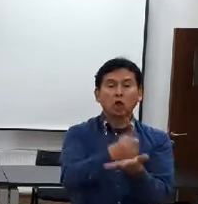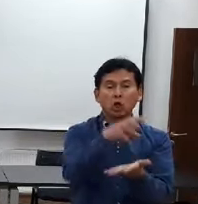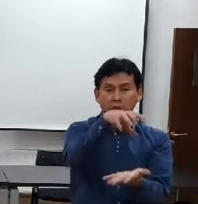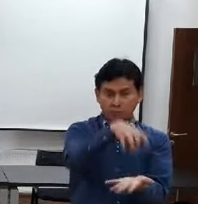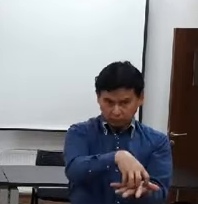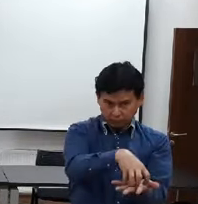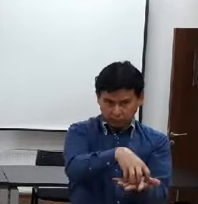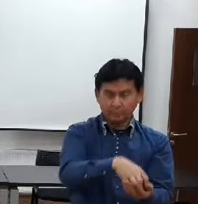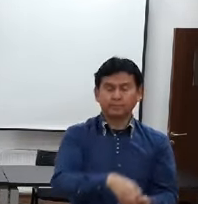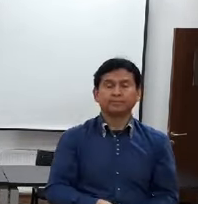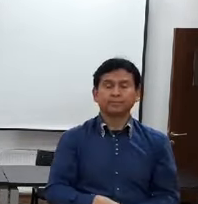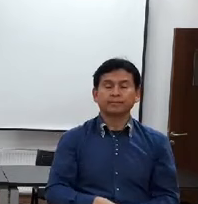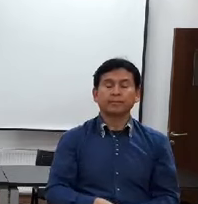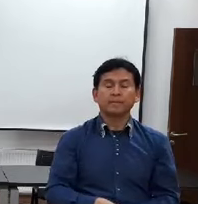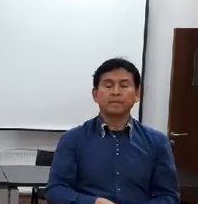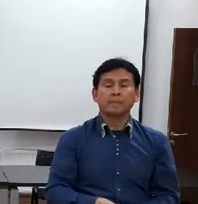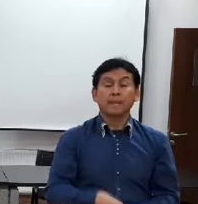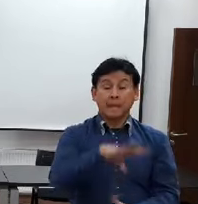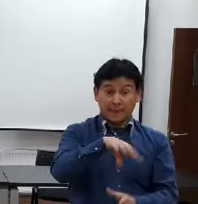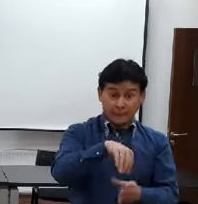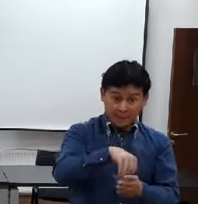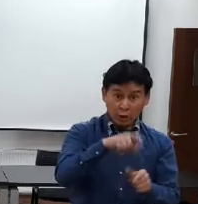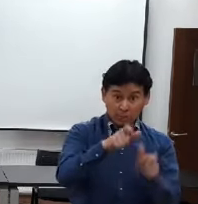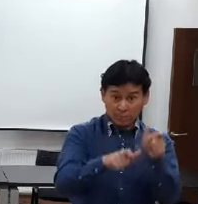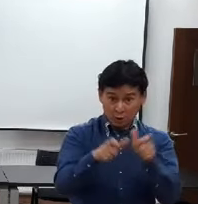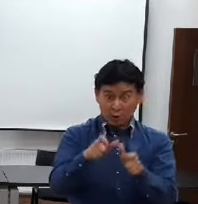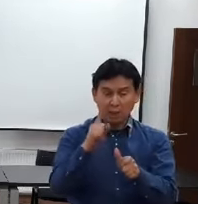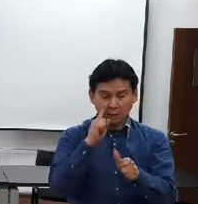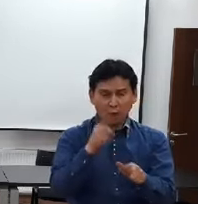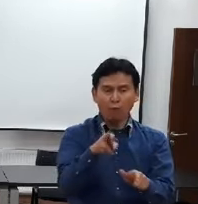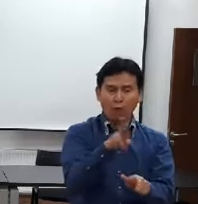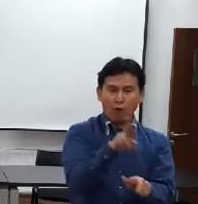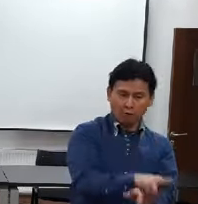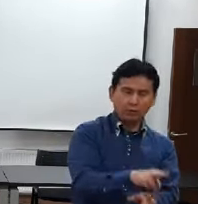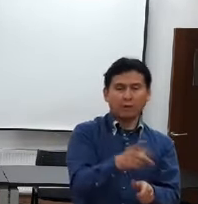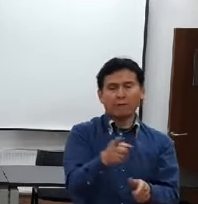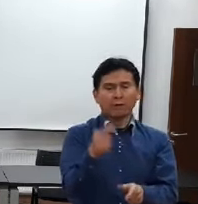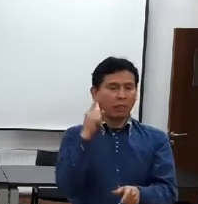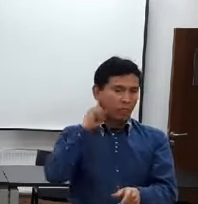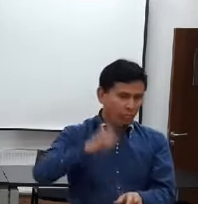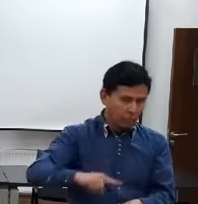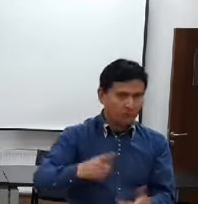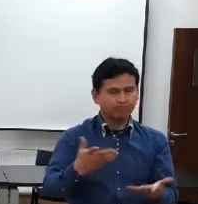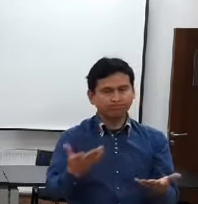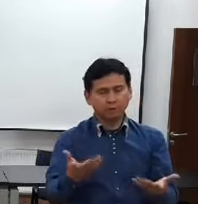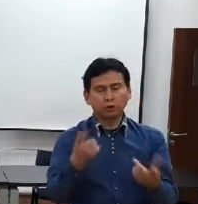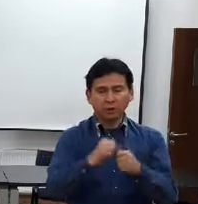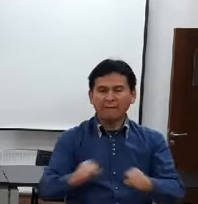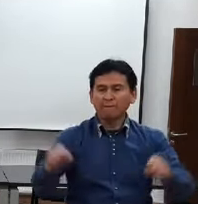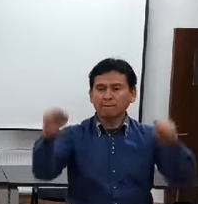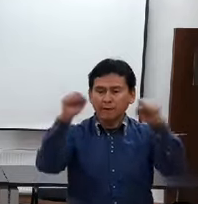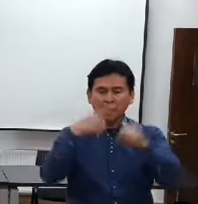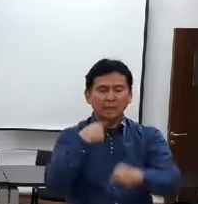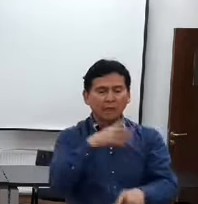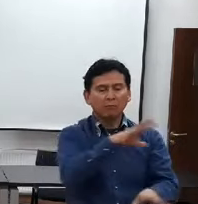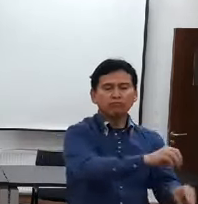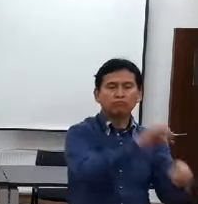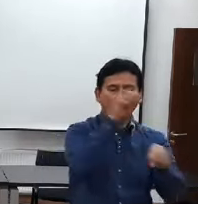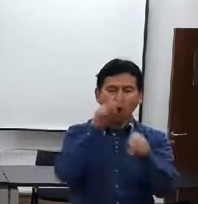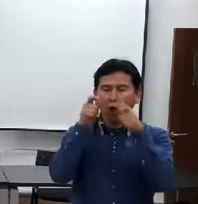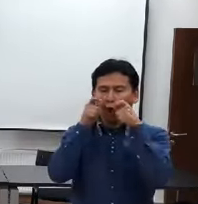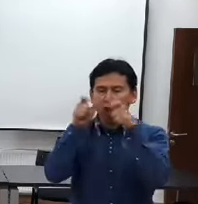Indicar que dentro de estas personas hay una que es reincidente, por lo tanto, el fiscal de turno dispuso que pasara